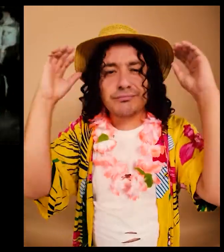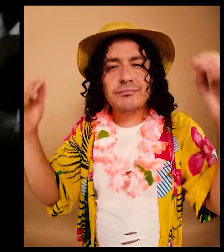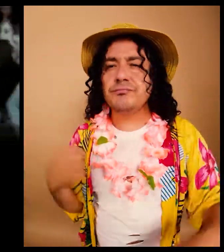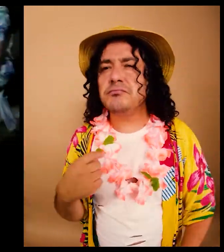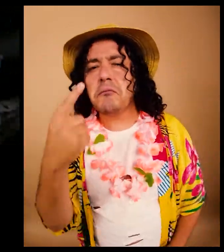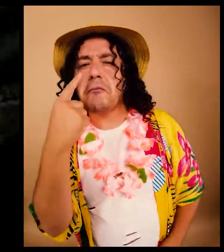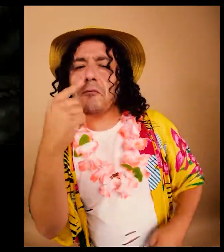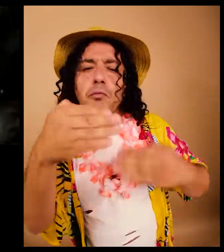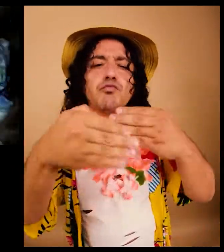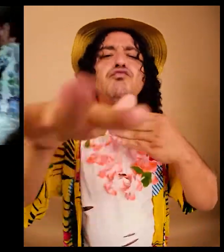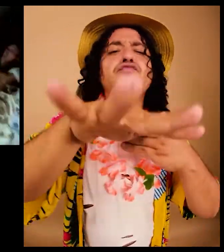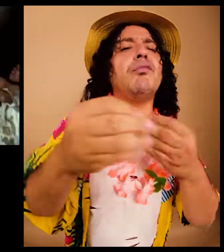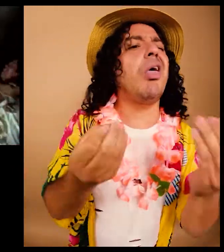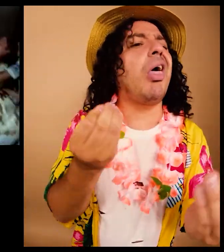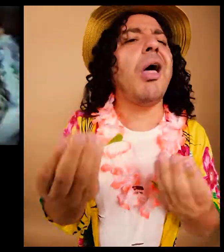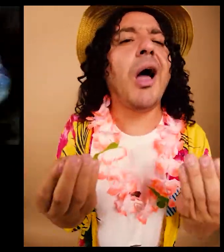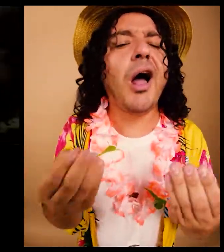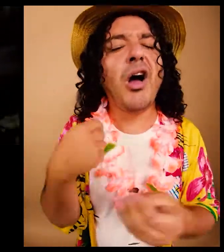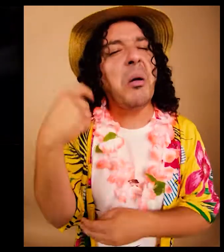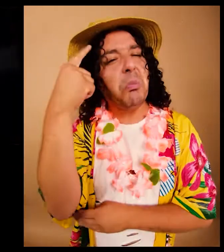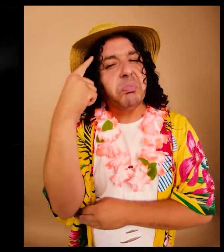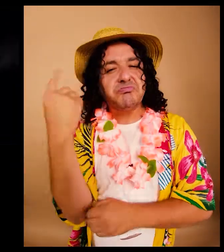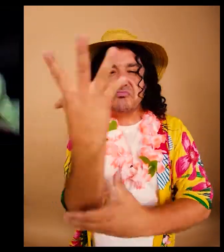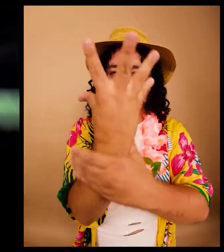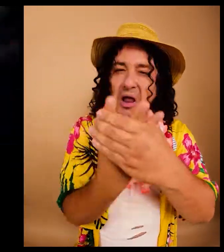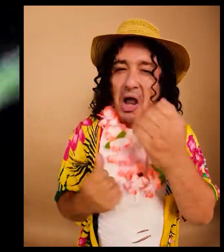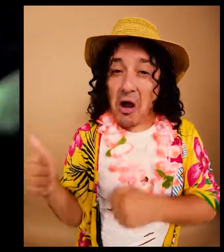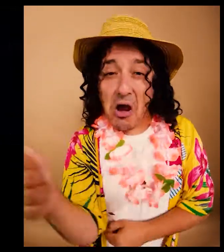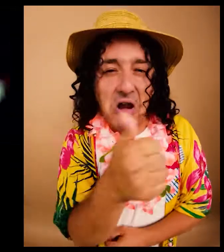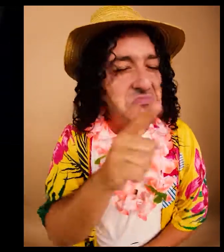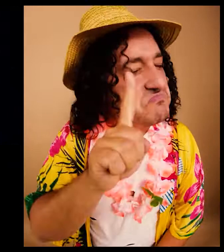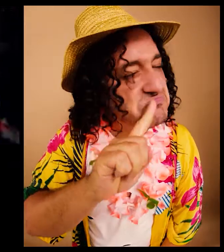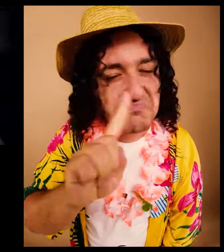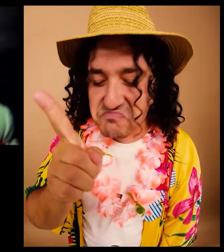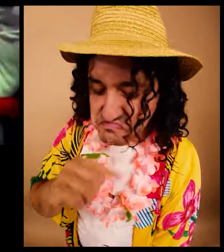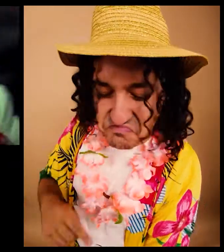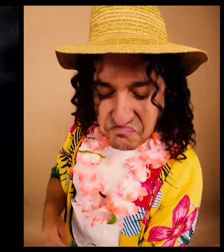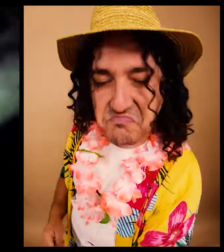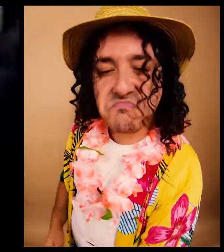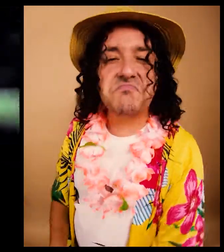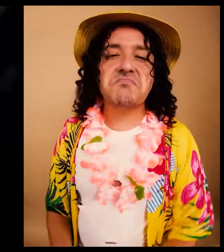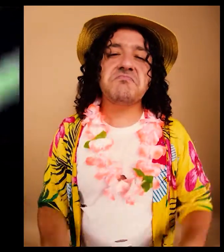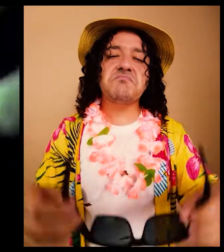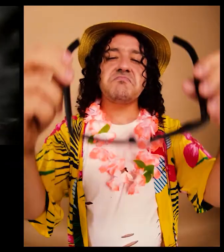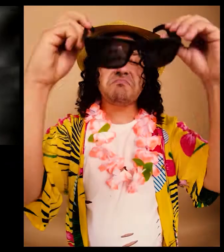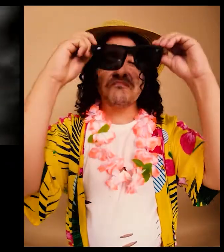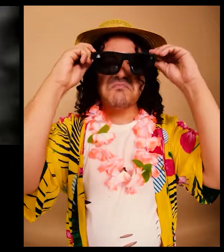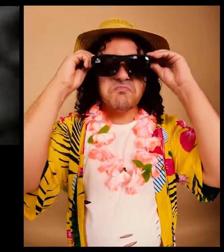Si pudiera adivinar lo que pronto pasará, no diría que todo se va.